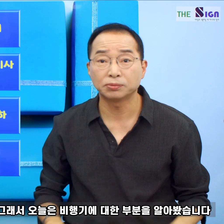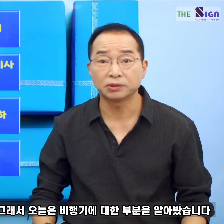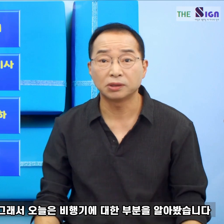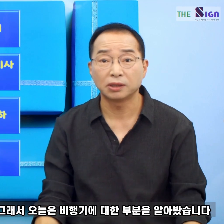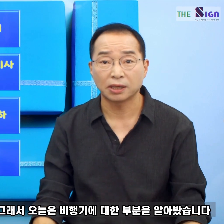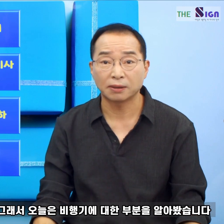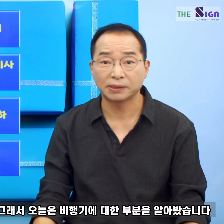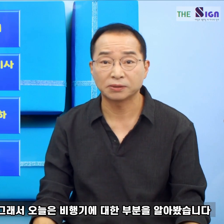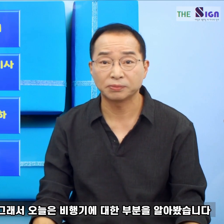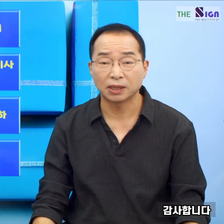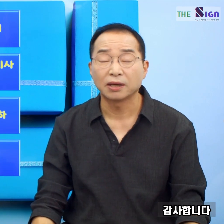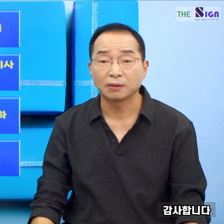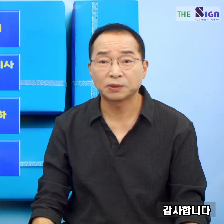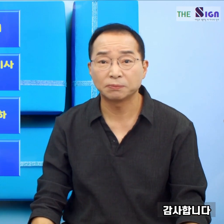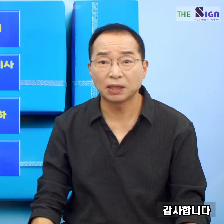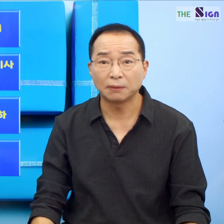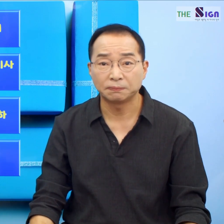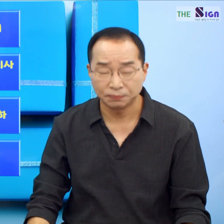부분을 알아봤습니다. 감사합니다.